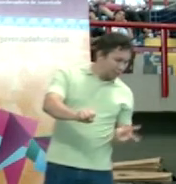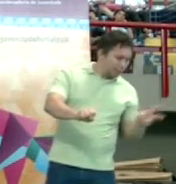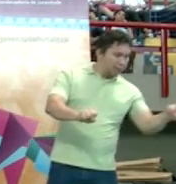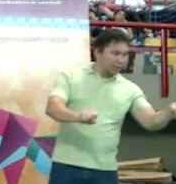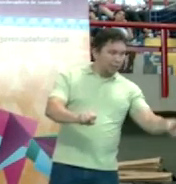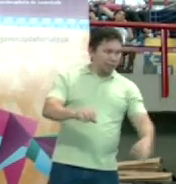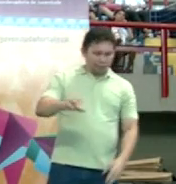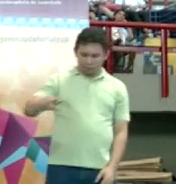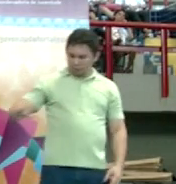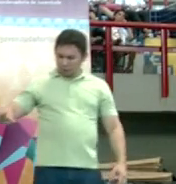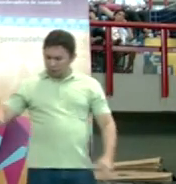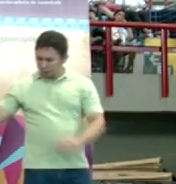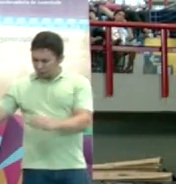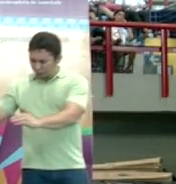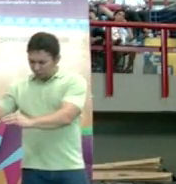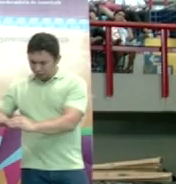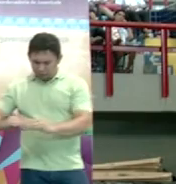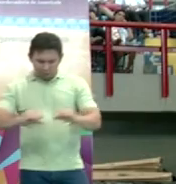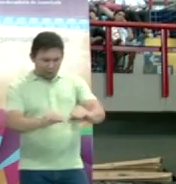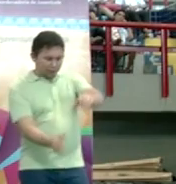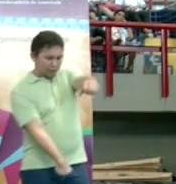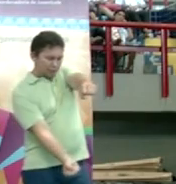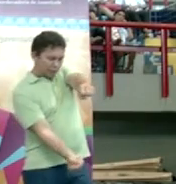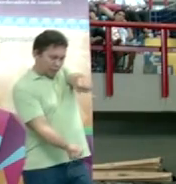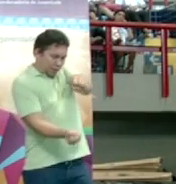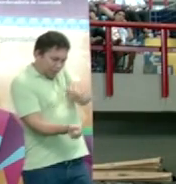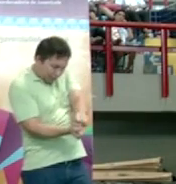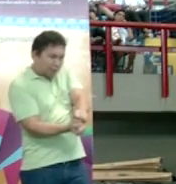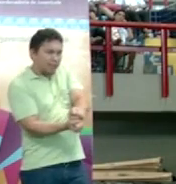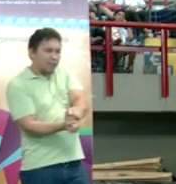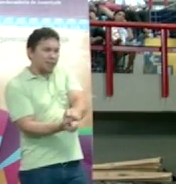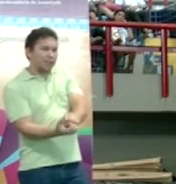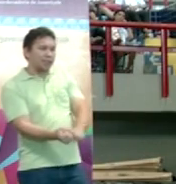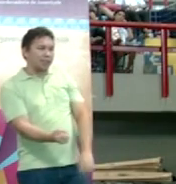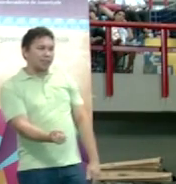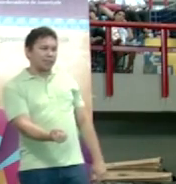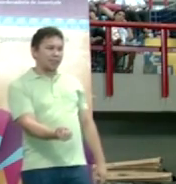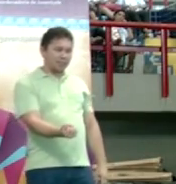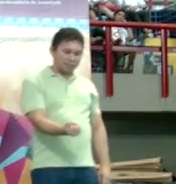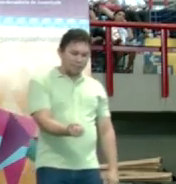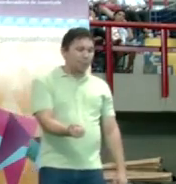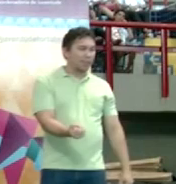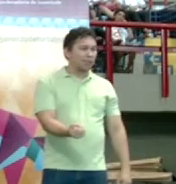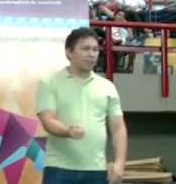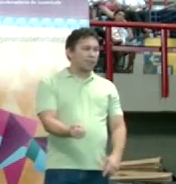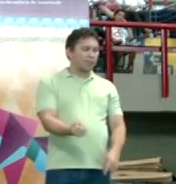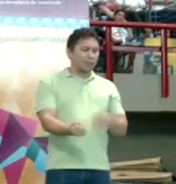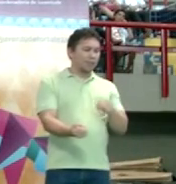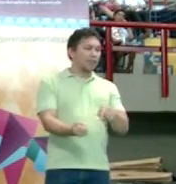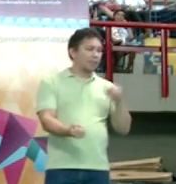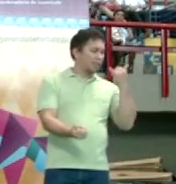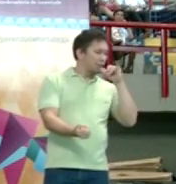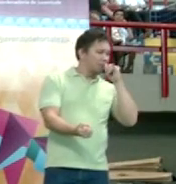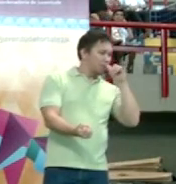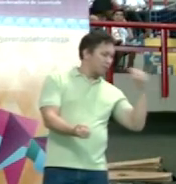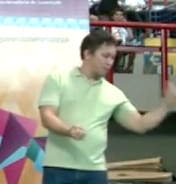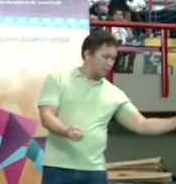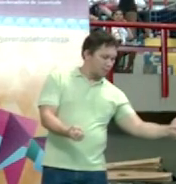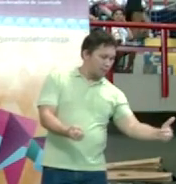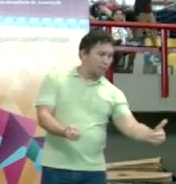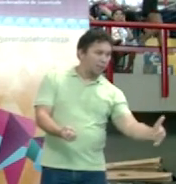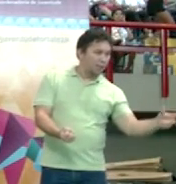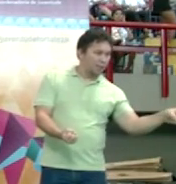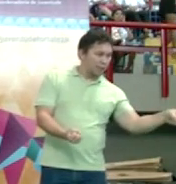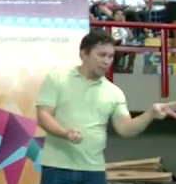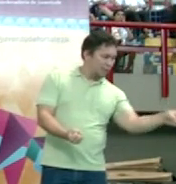coloca o sanduíche e prende o sanduíche na sanduicheira, o que é que acontece? A energia elétrica que sai da